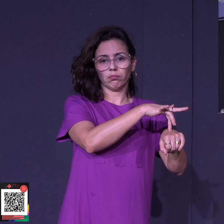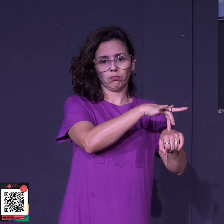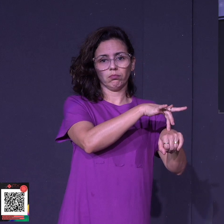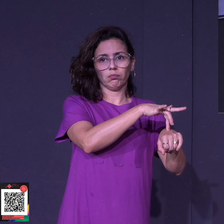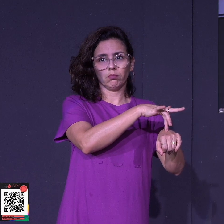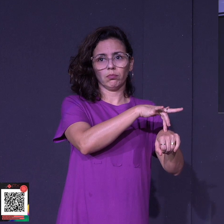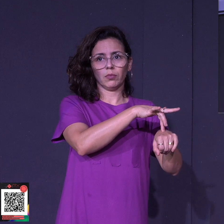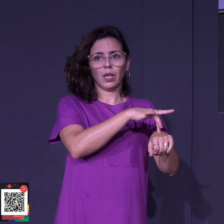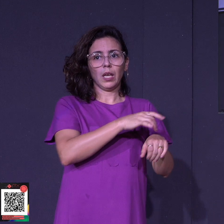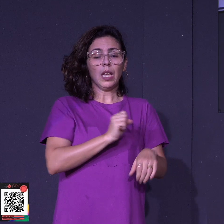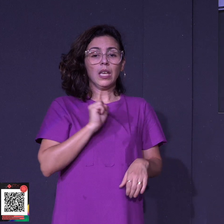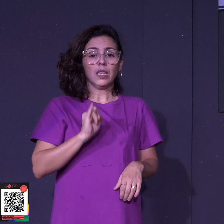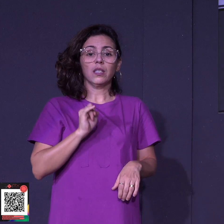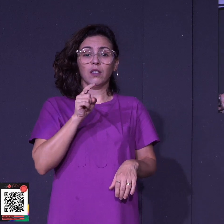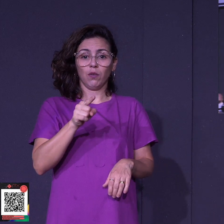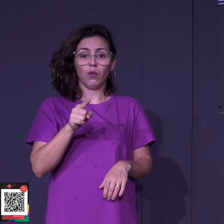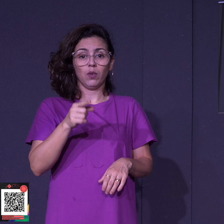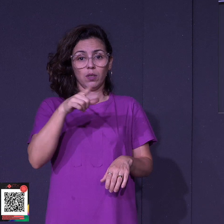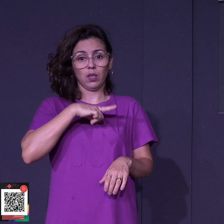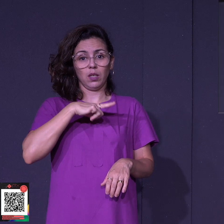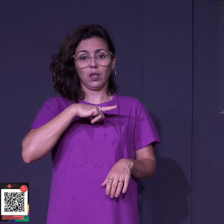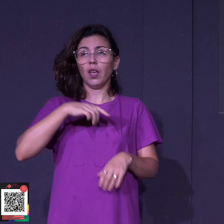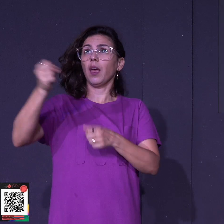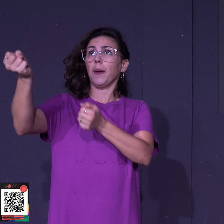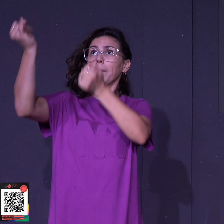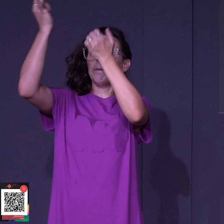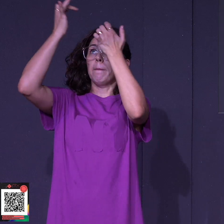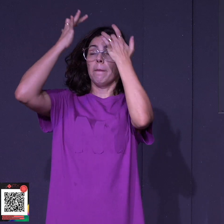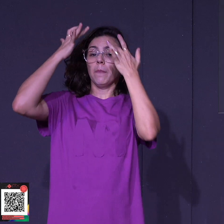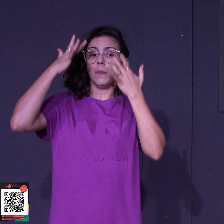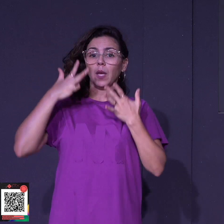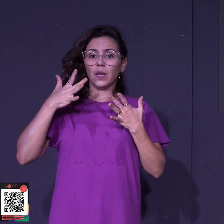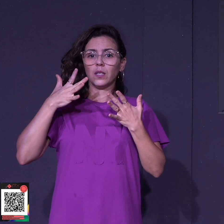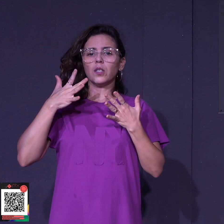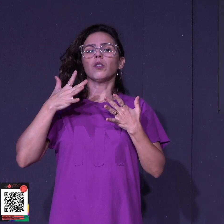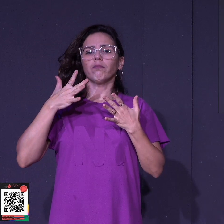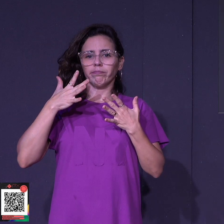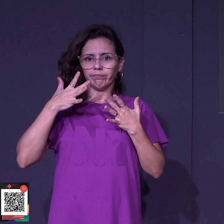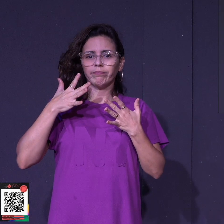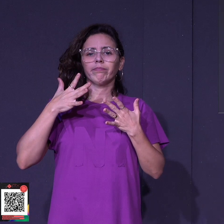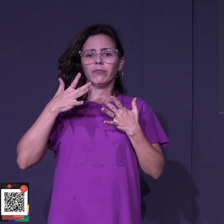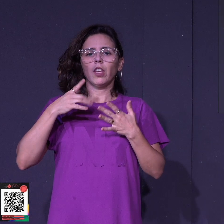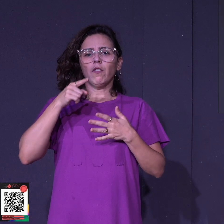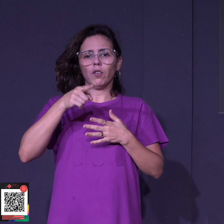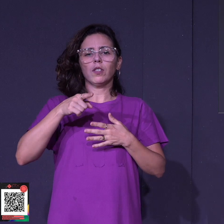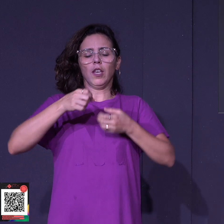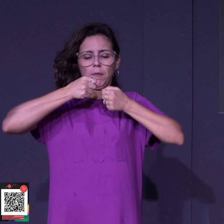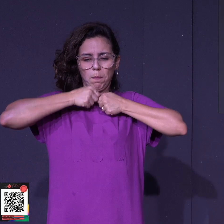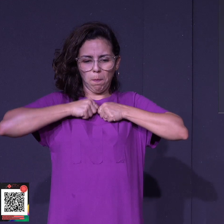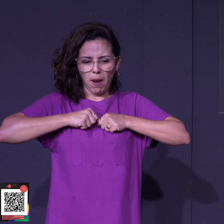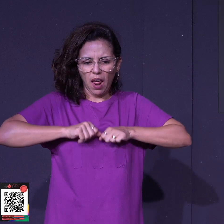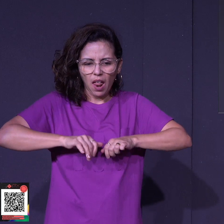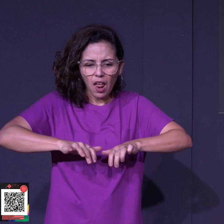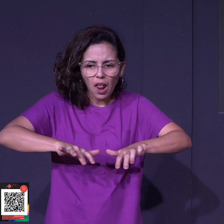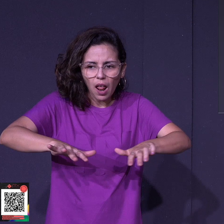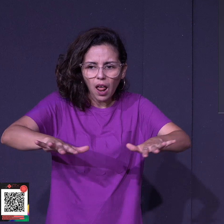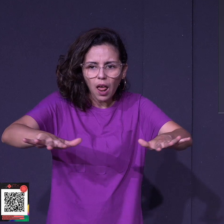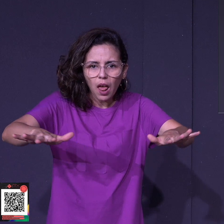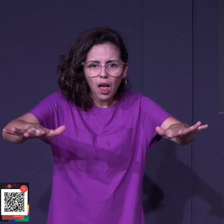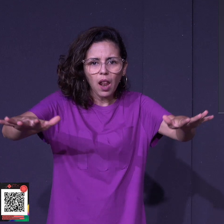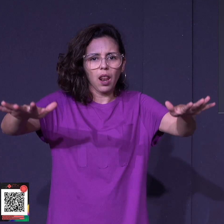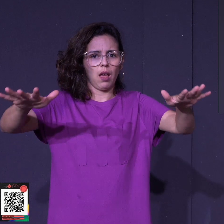do Eterno sobre a sua vida, é essa bênção que você vai espalhar por onde quer que você